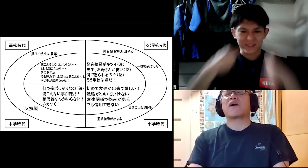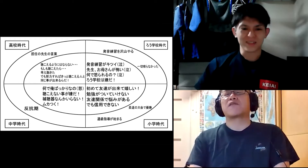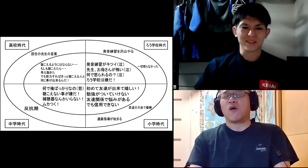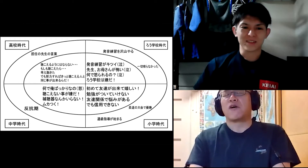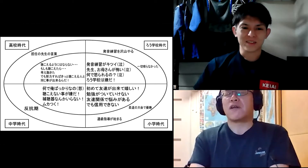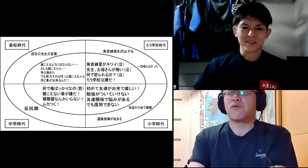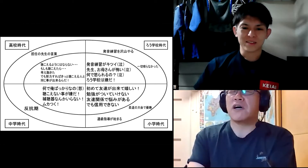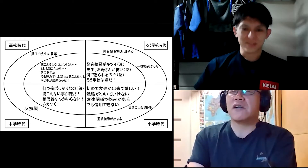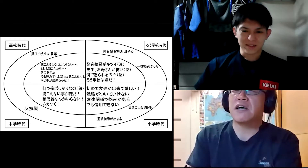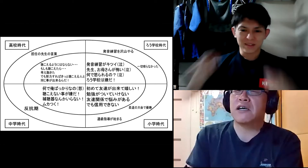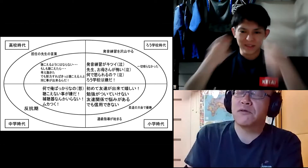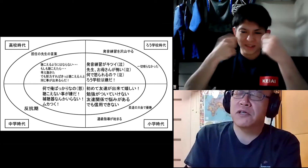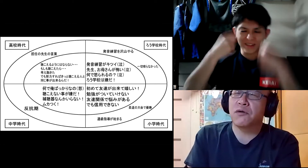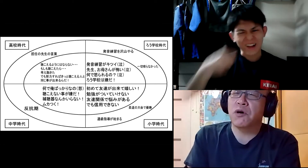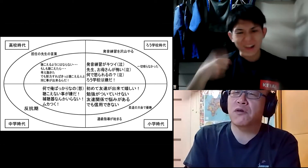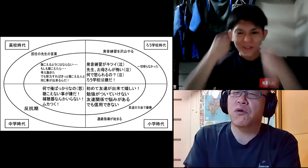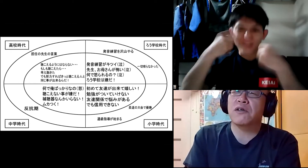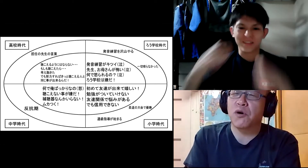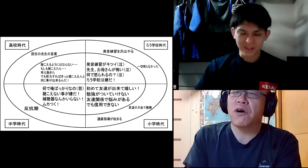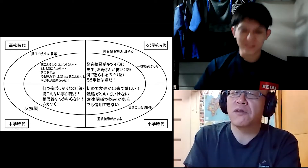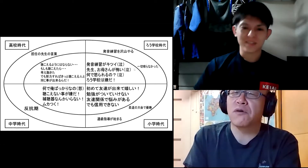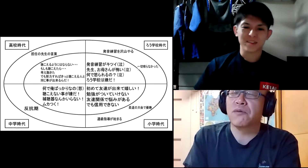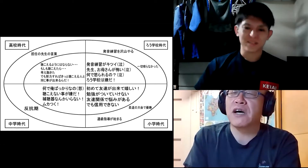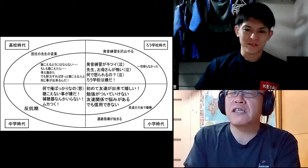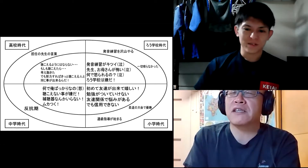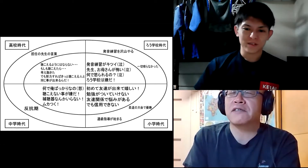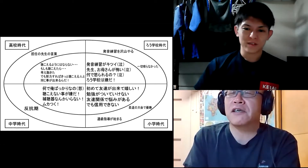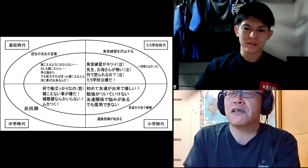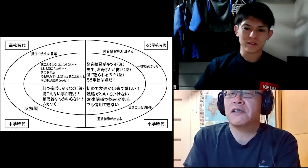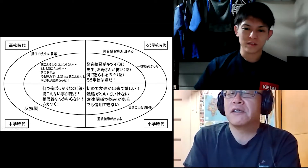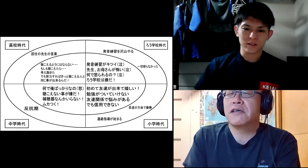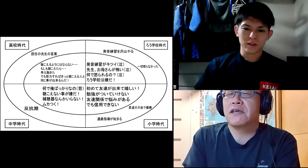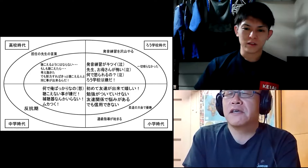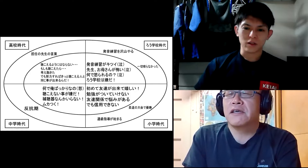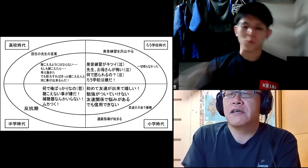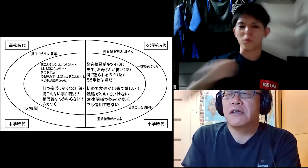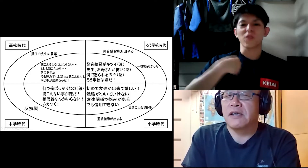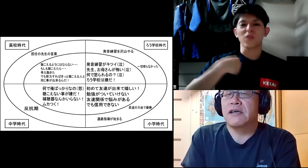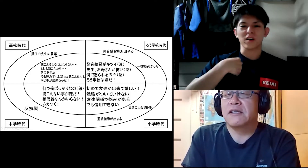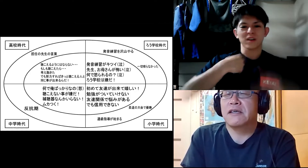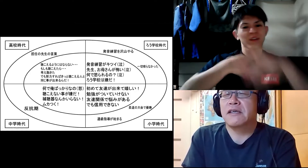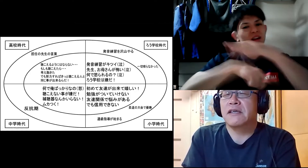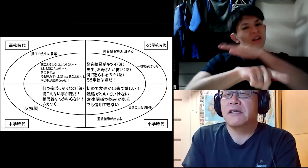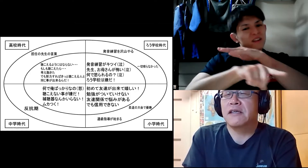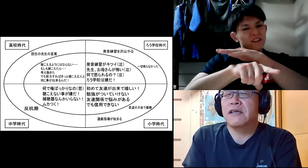怒られて怖いと。あの、お母さんが、先生怒られて怖いと。あの、泣いてたんですね。